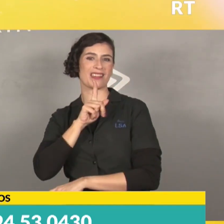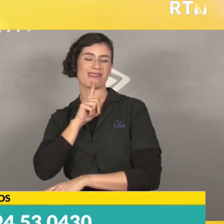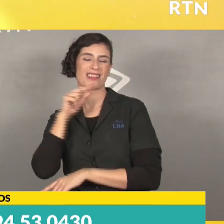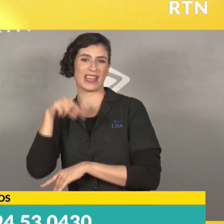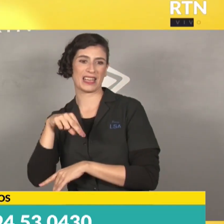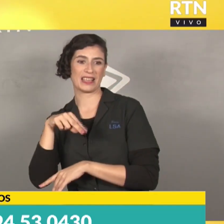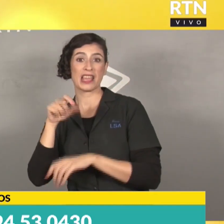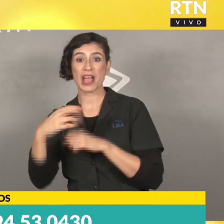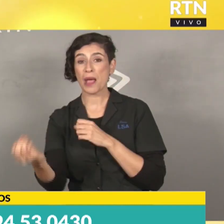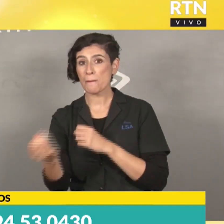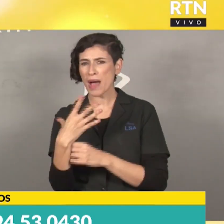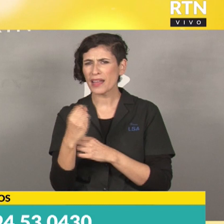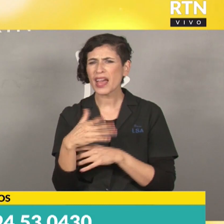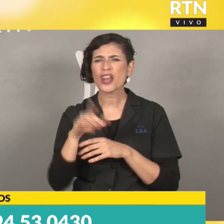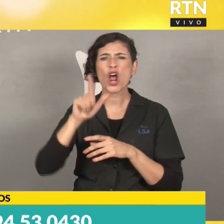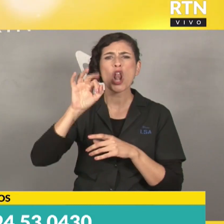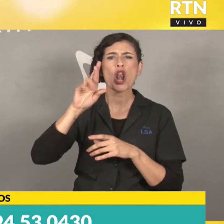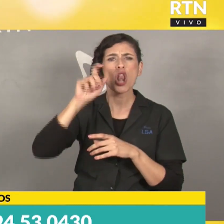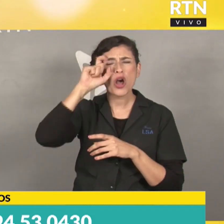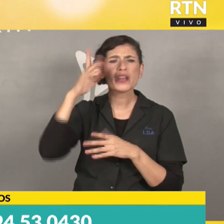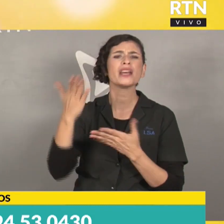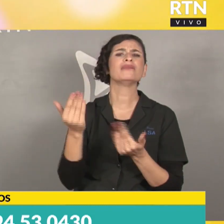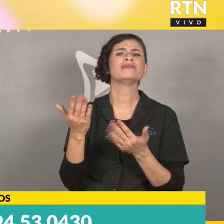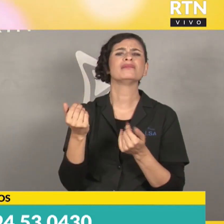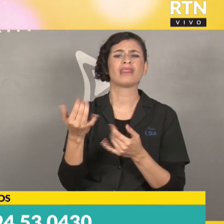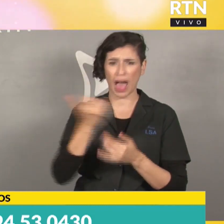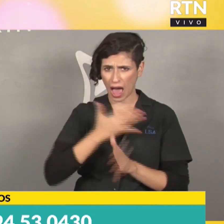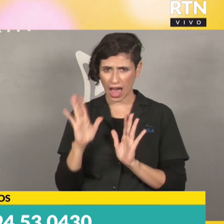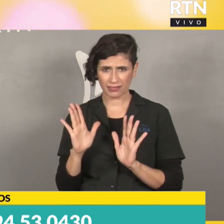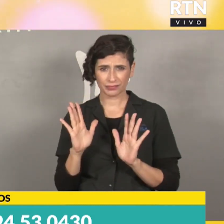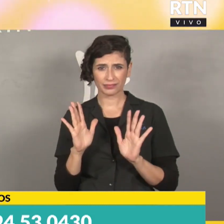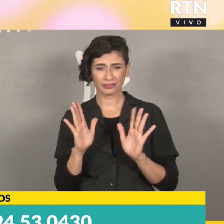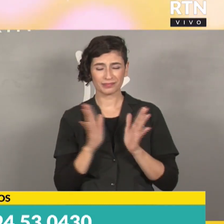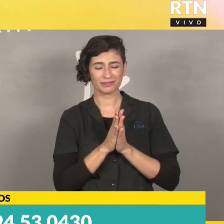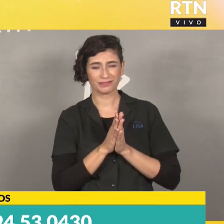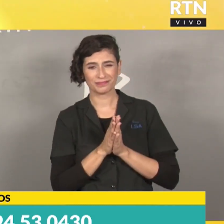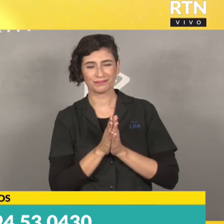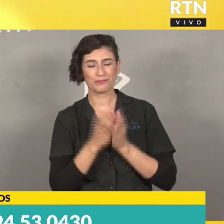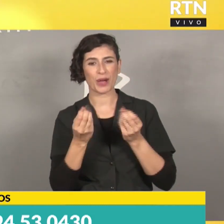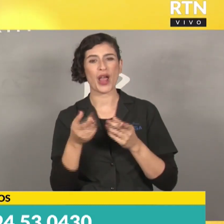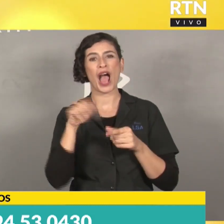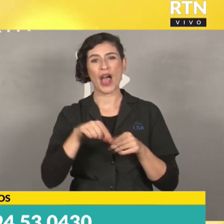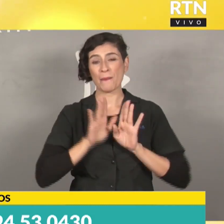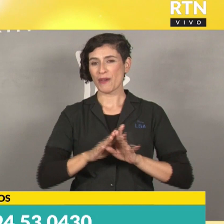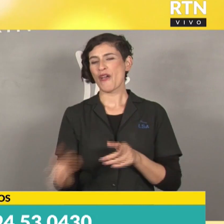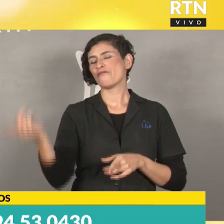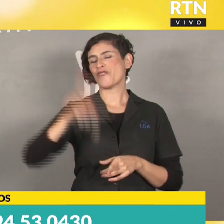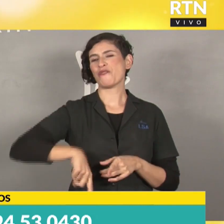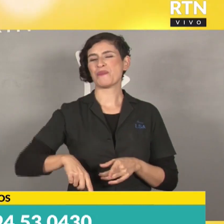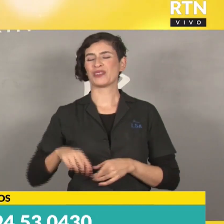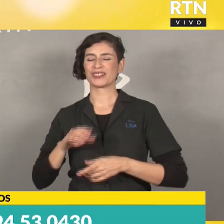Y ya nos están llegando mensajitos. Me parece que Lore me está haciendo señas de eso. Pero bueno, vamos a ir a un corte y enseguida